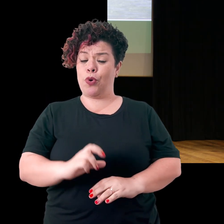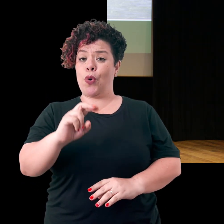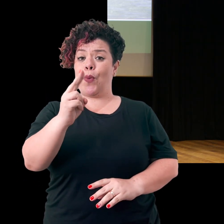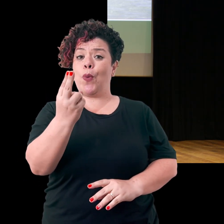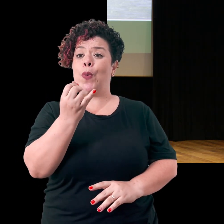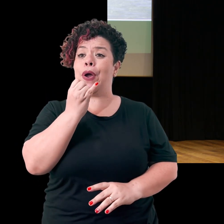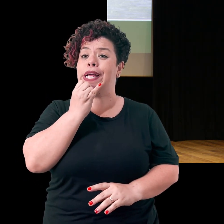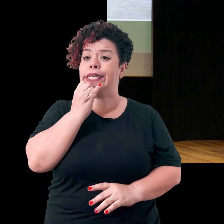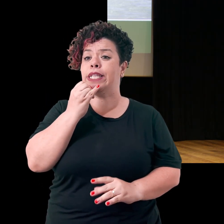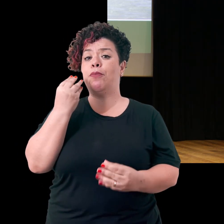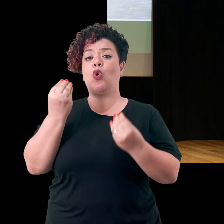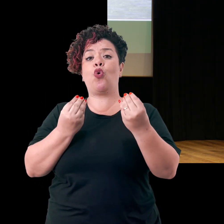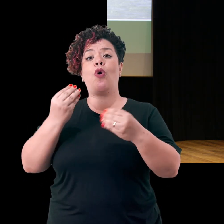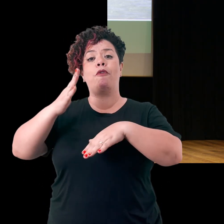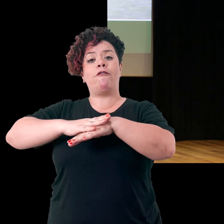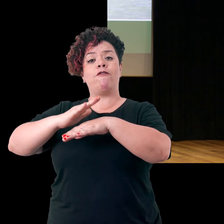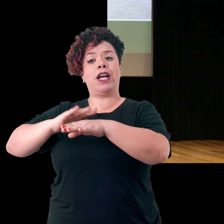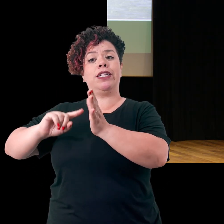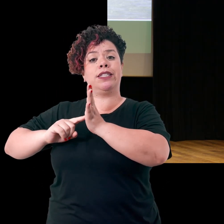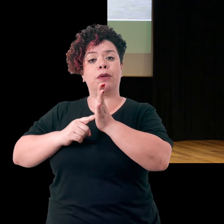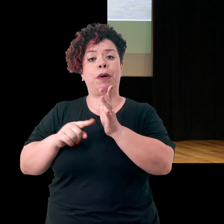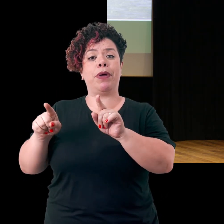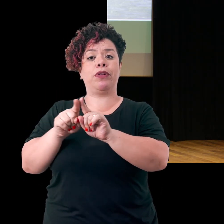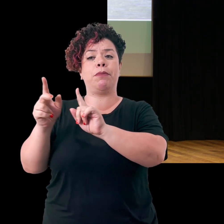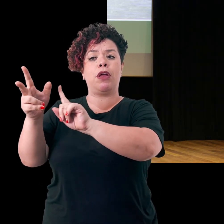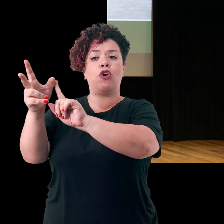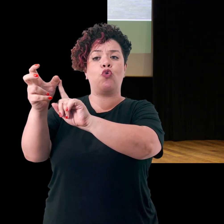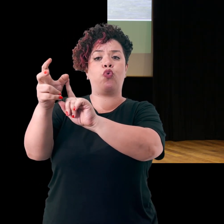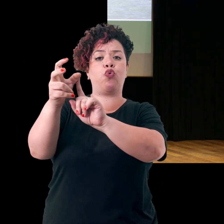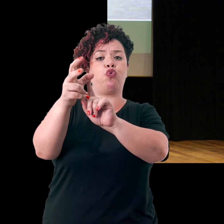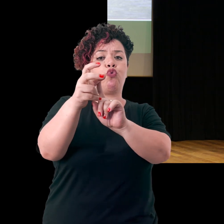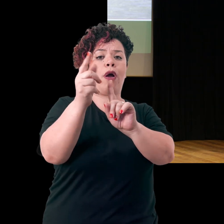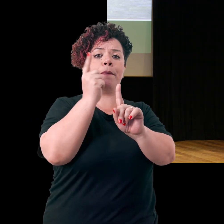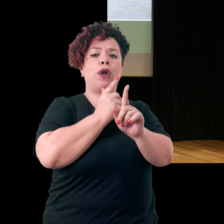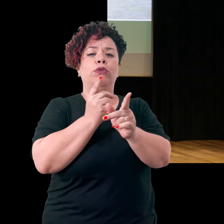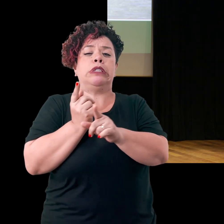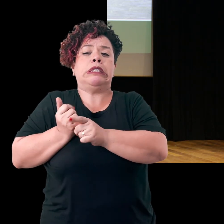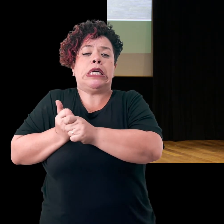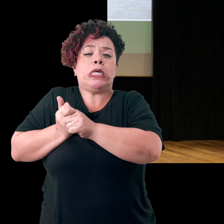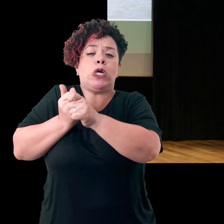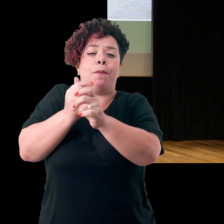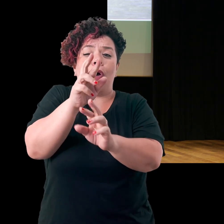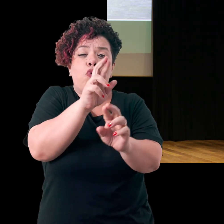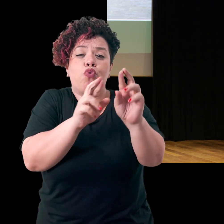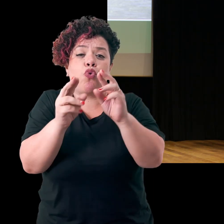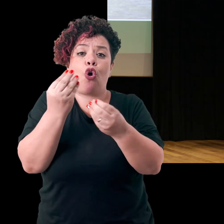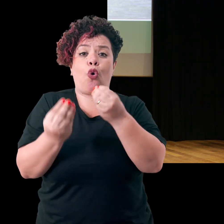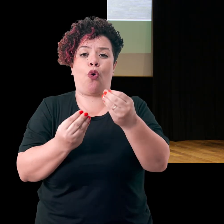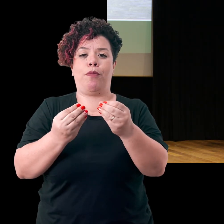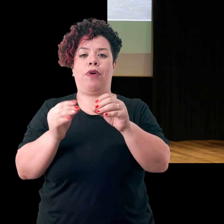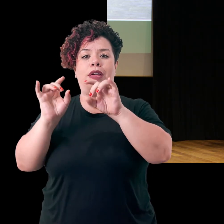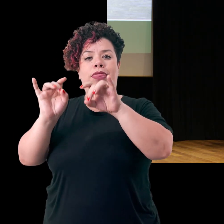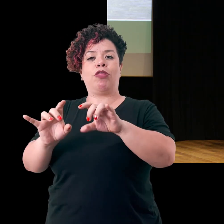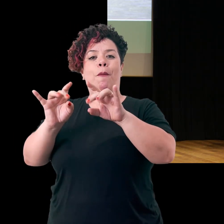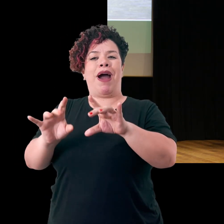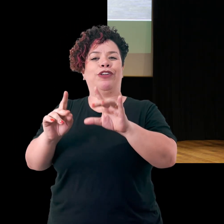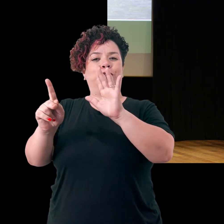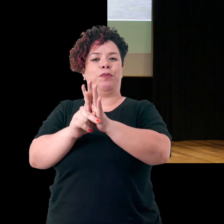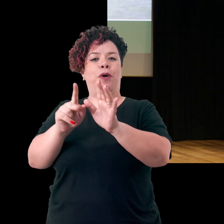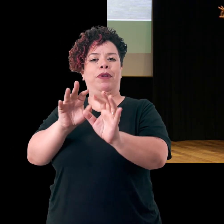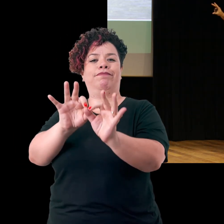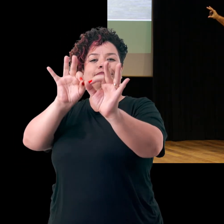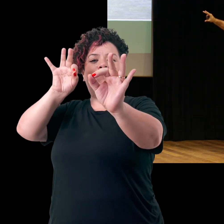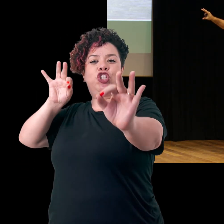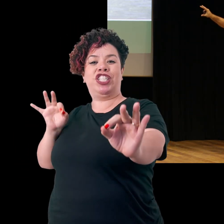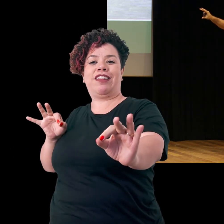Ou como você desenvolve equipamentos e sensores para você fazer esse monitoramento autônomo e remoto?